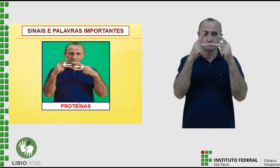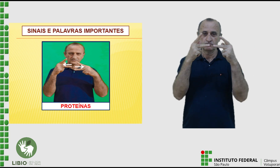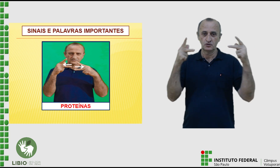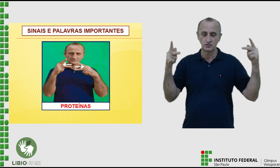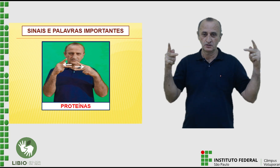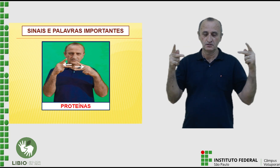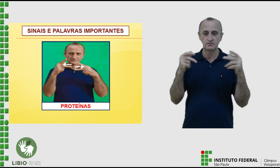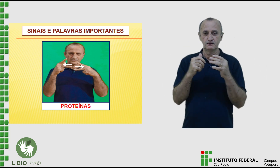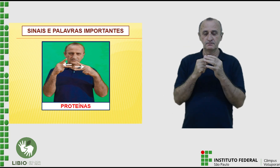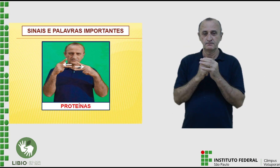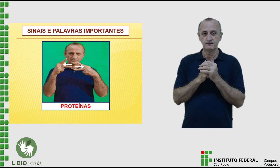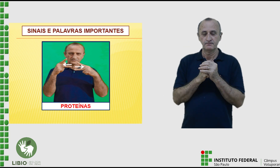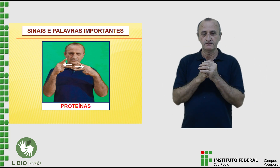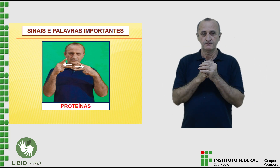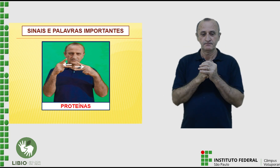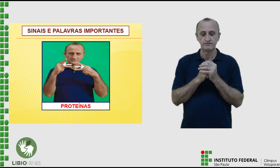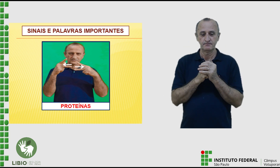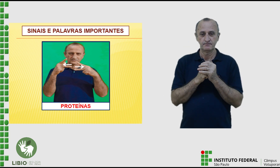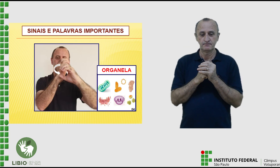Proteínas, proteínas.